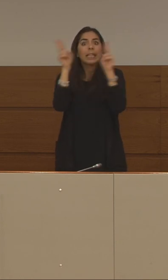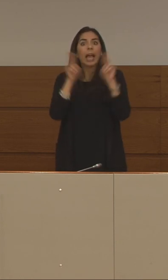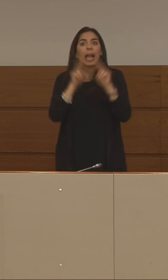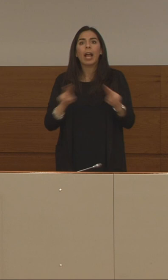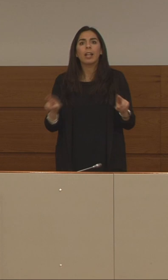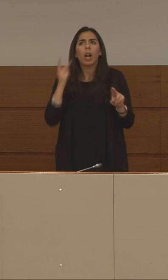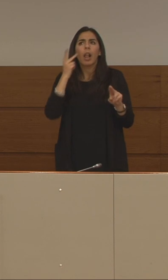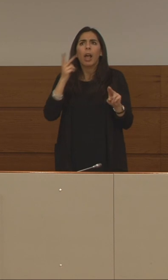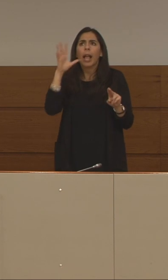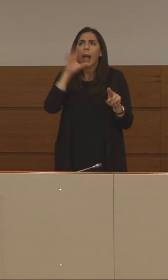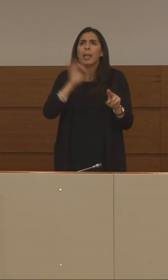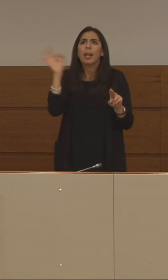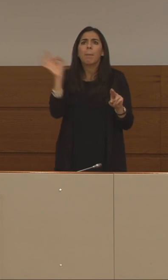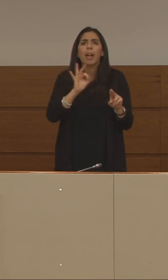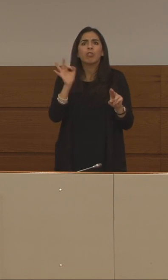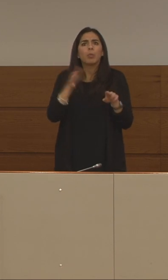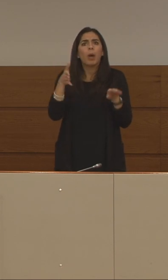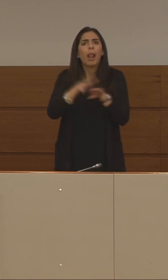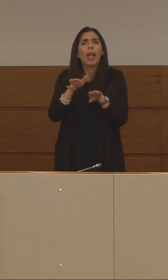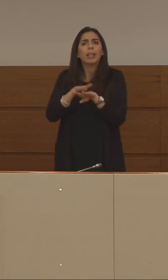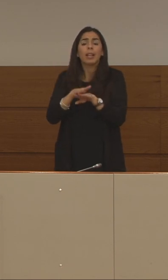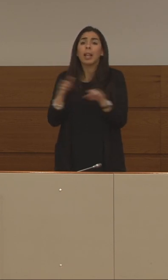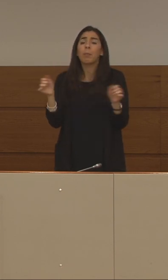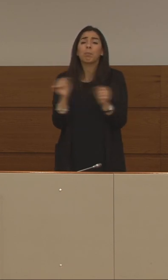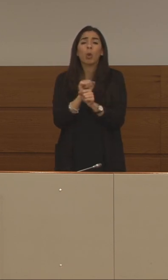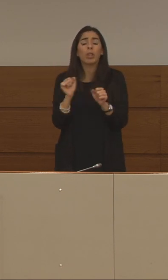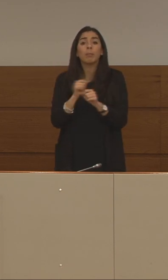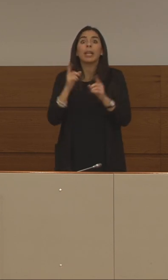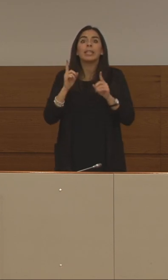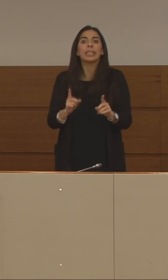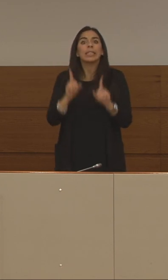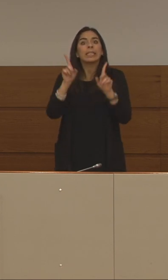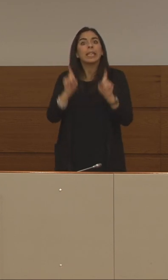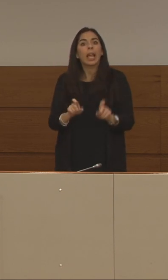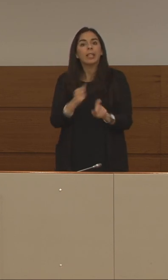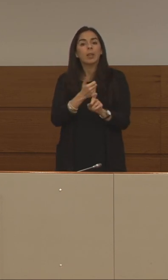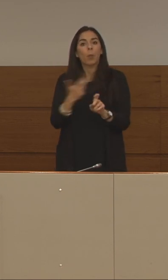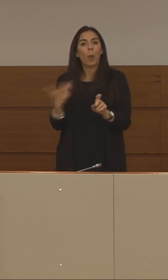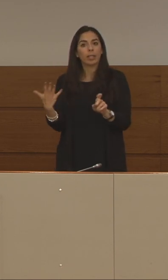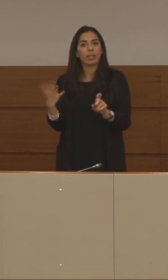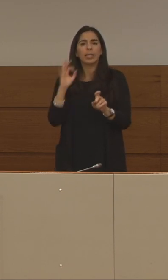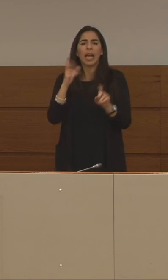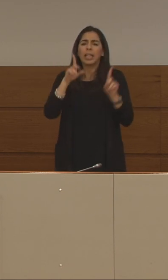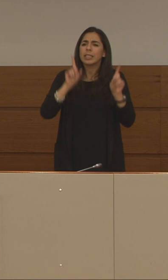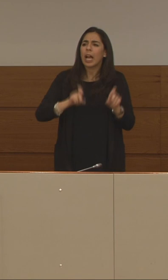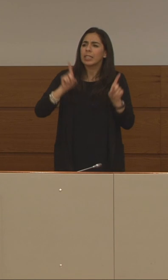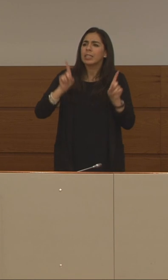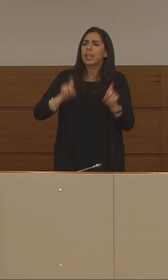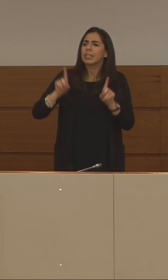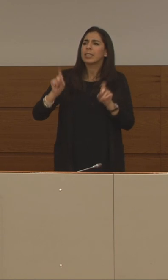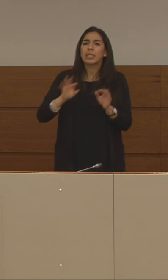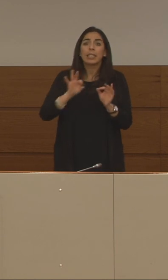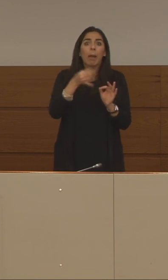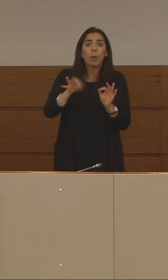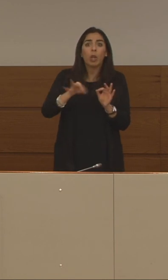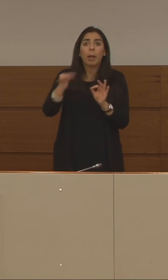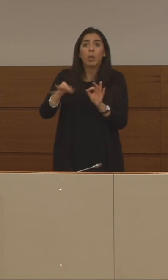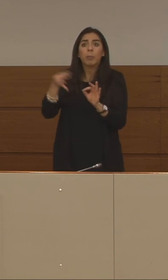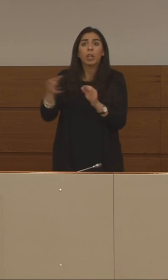letalità perché molto dipende da quanti test si fanno se uno fa molti test allora che succede che pesca molti